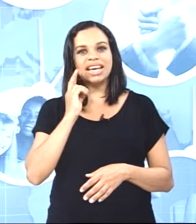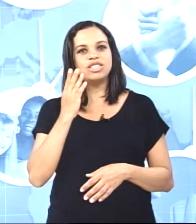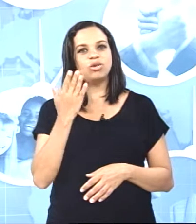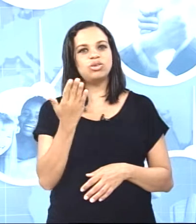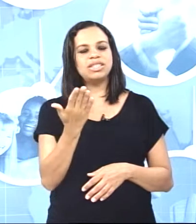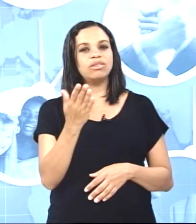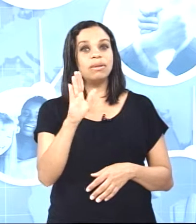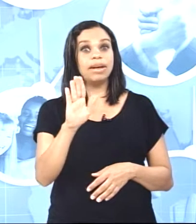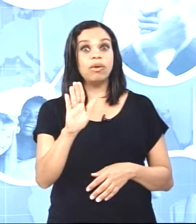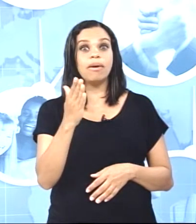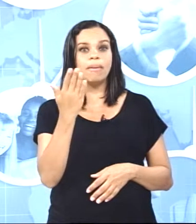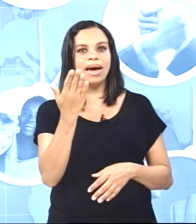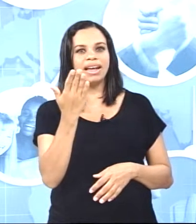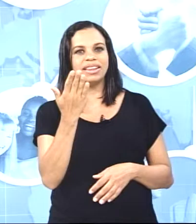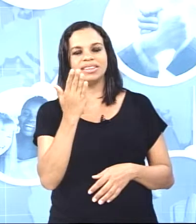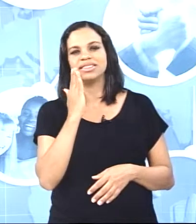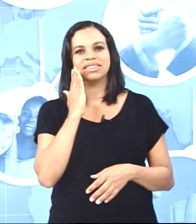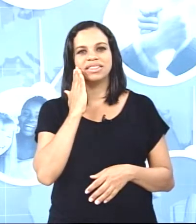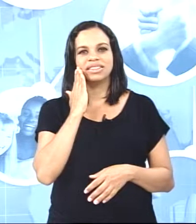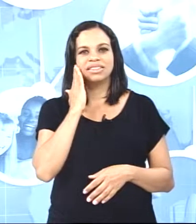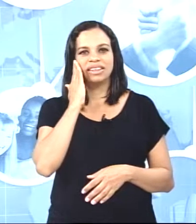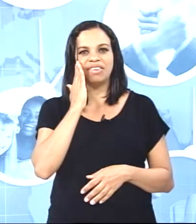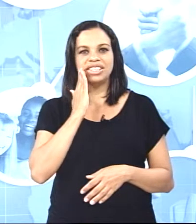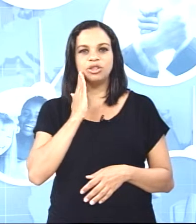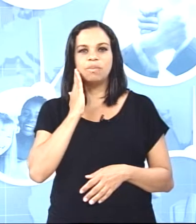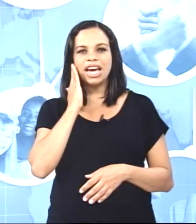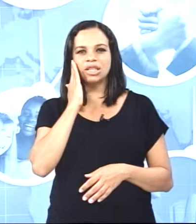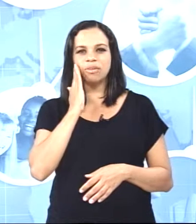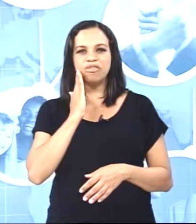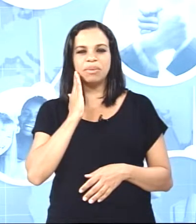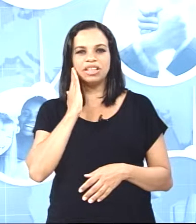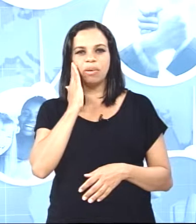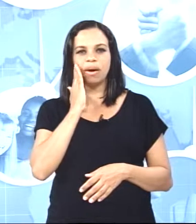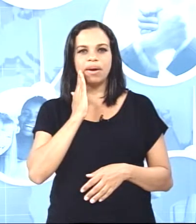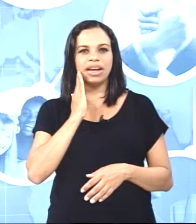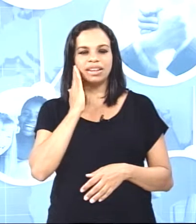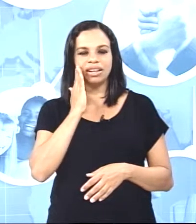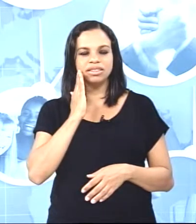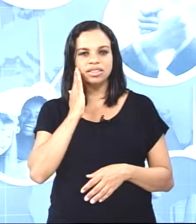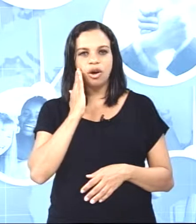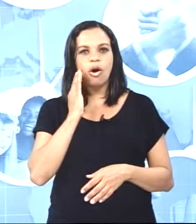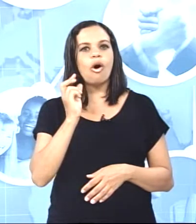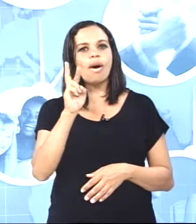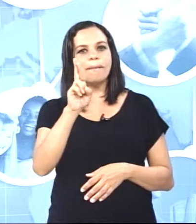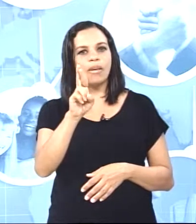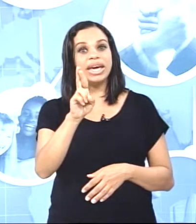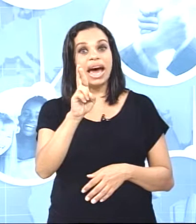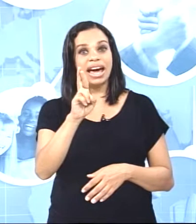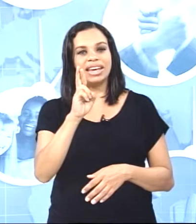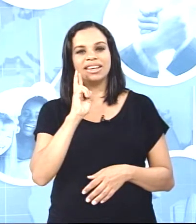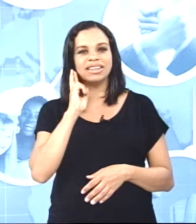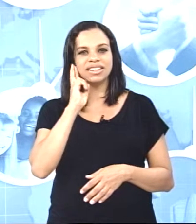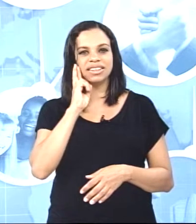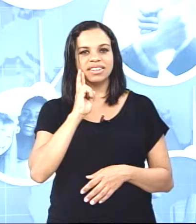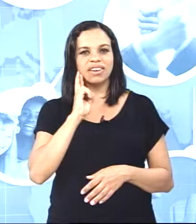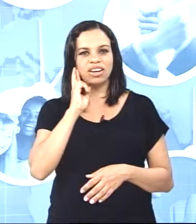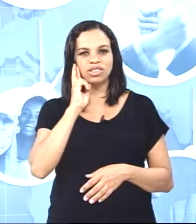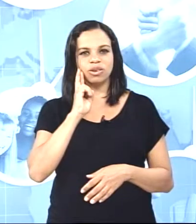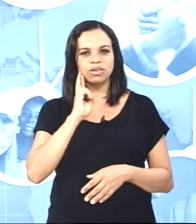esse outro sinal também com a mão aberta. Fazendo o mesmo movimento com a mão aberta ou a mão em R. Olha só.